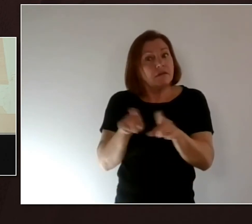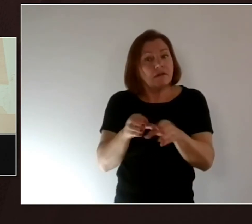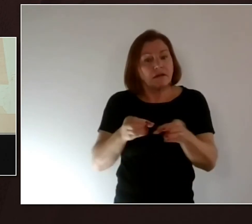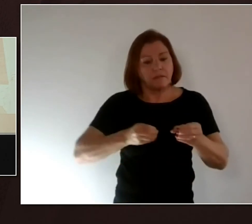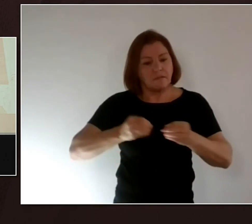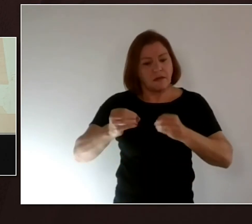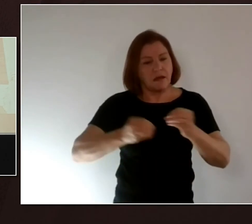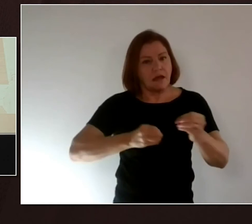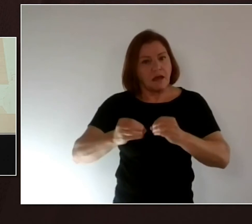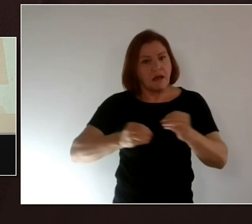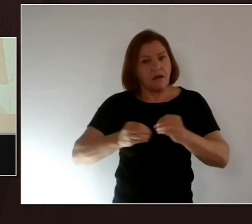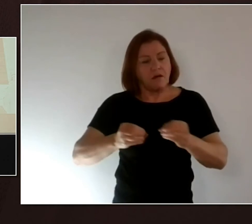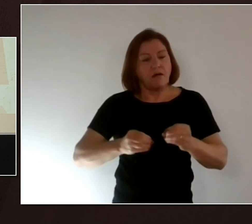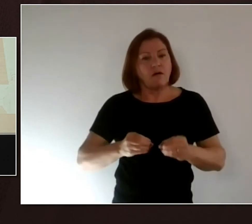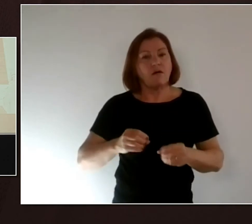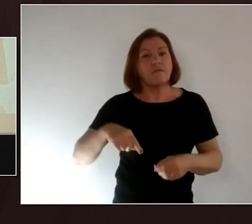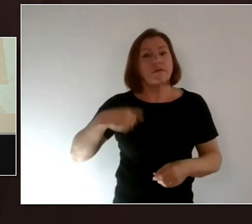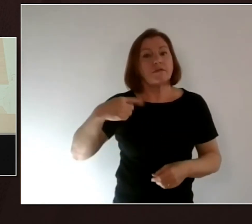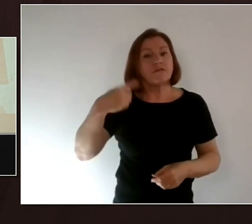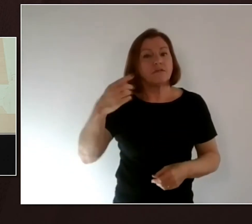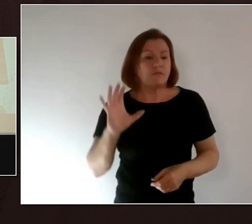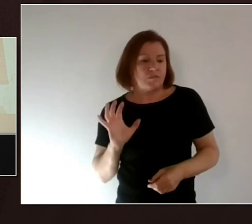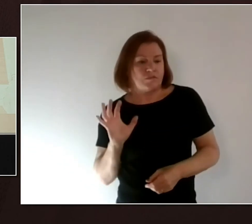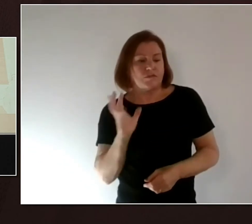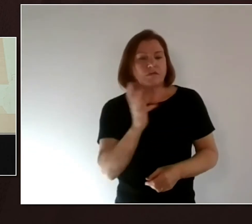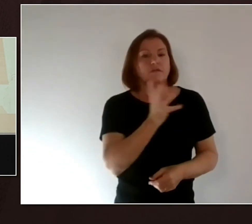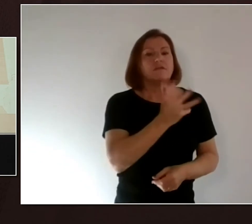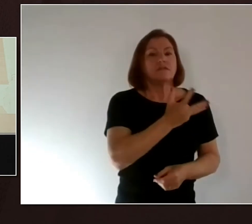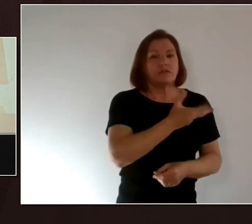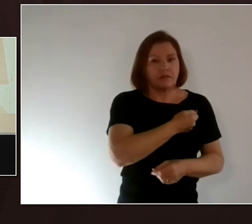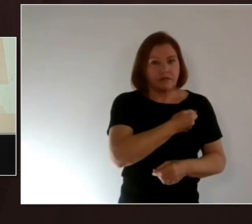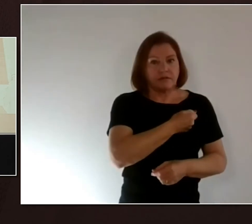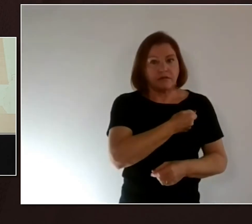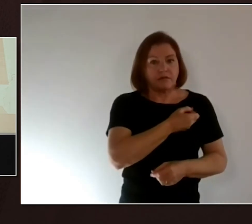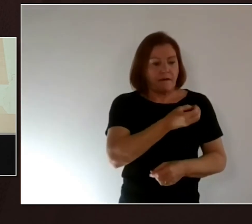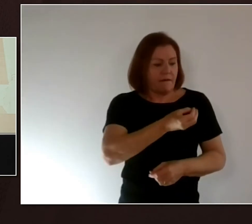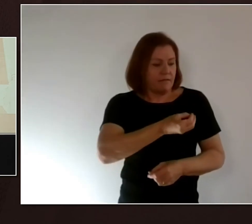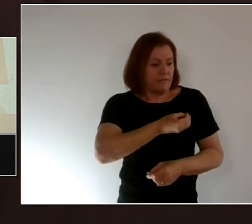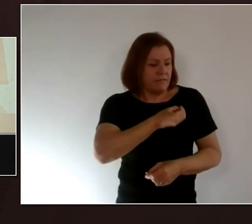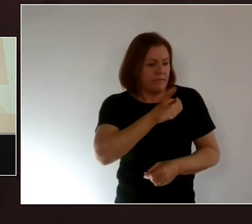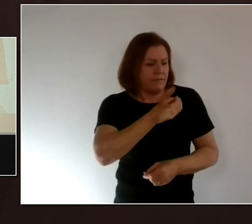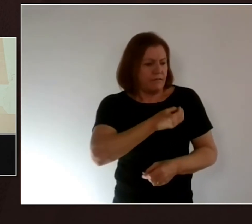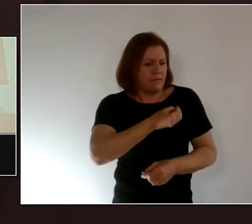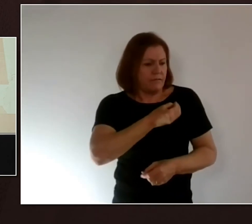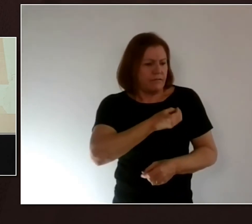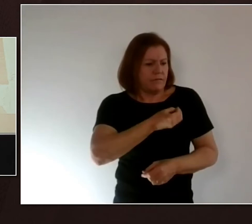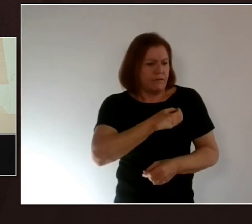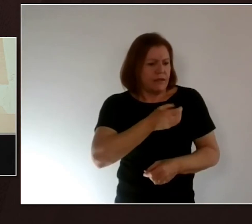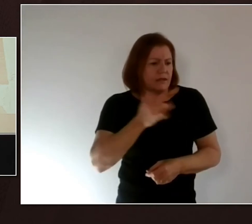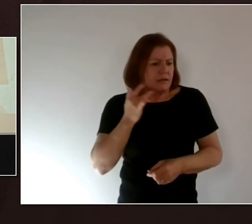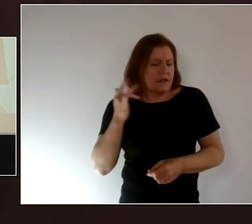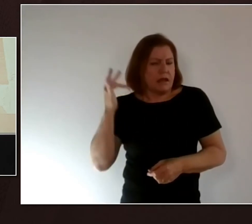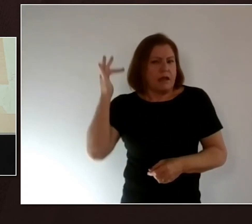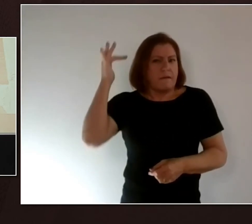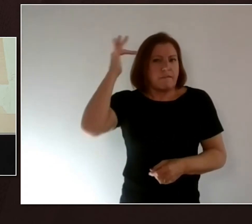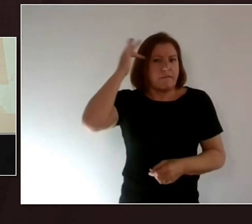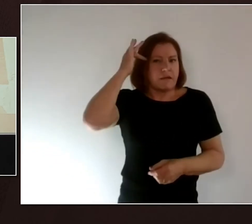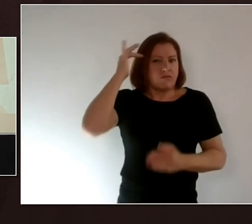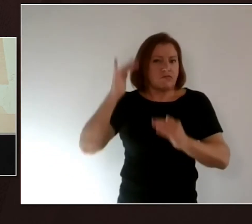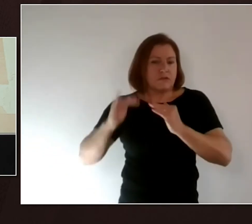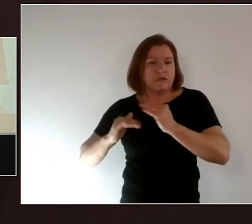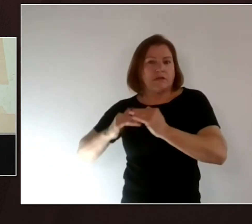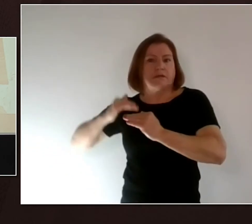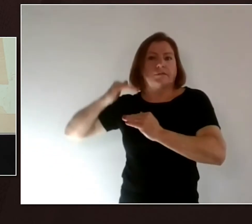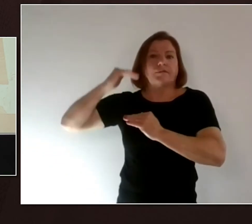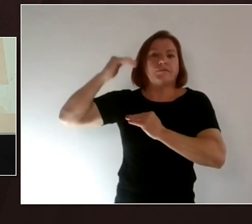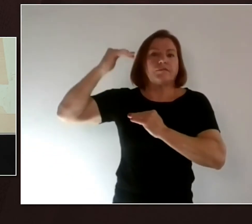sido salvos. Então, a vida é com relação à maturidade de vida. E a obra, se